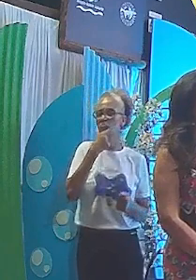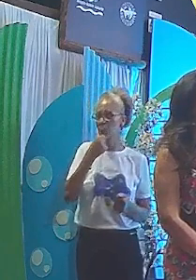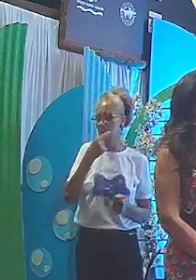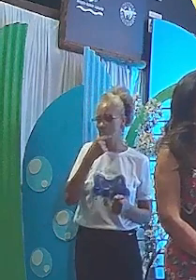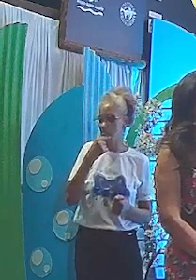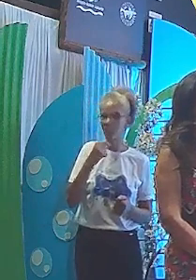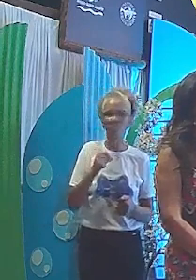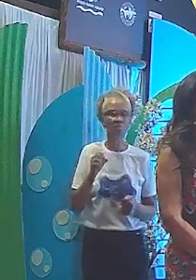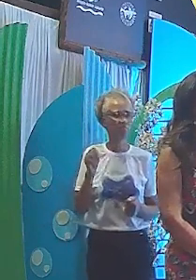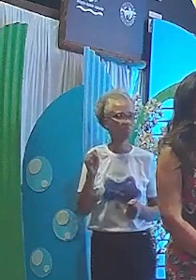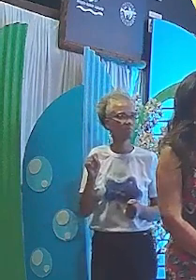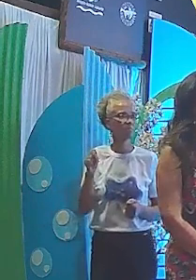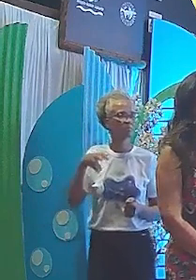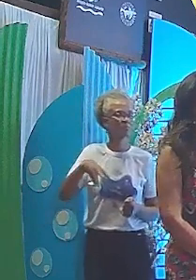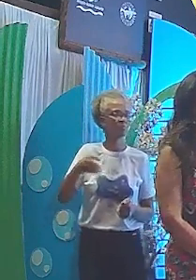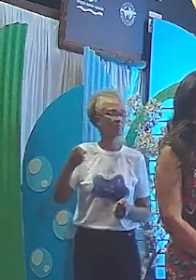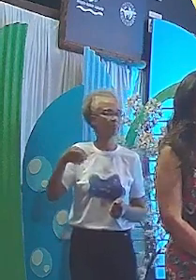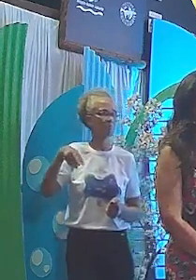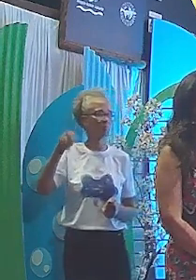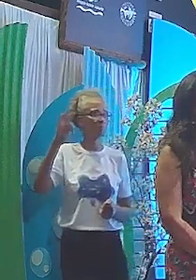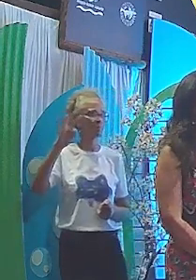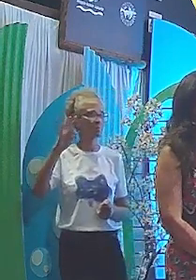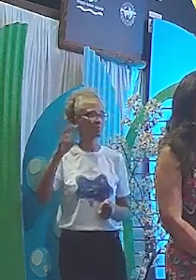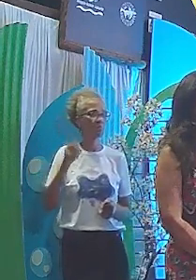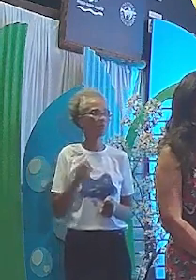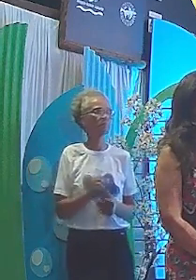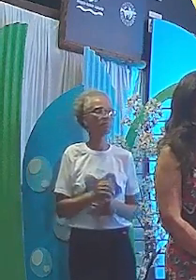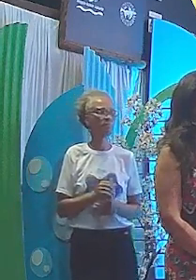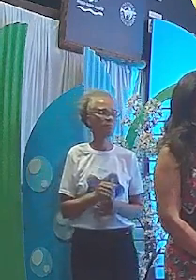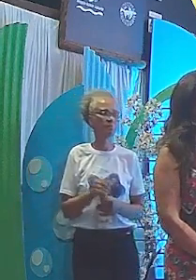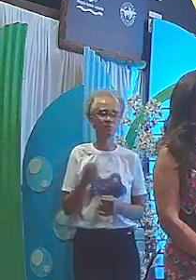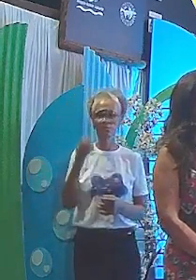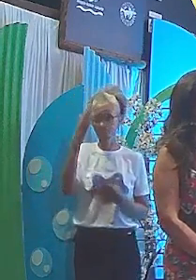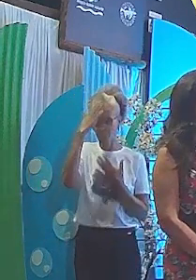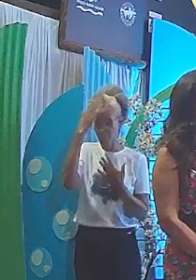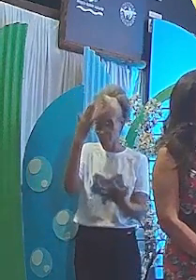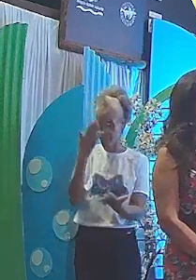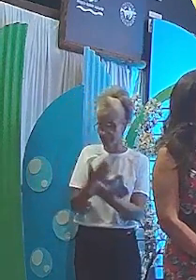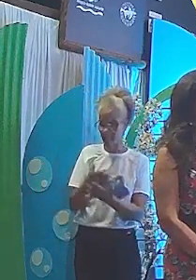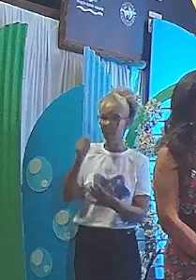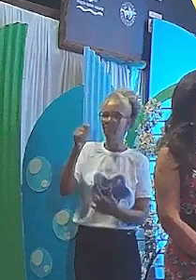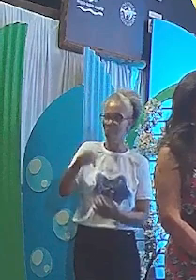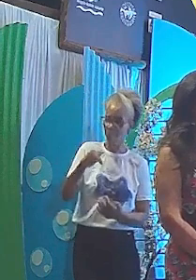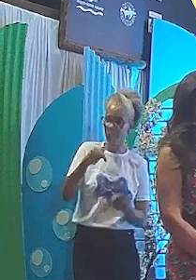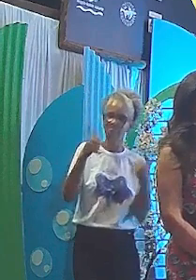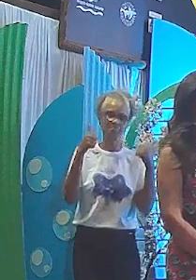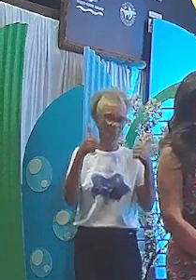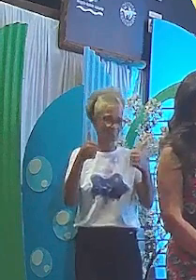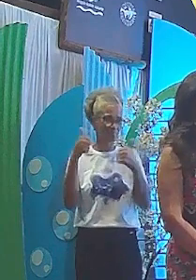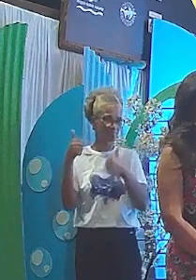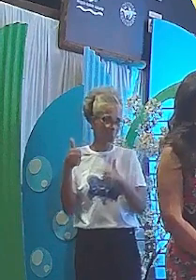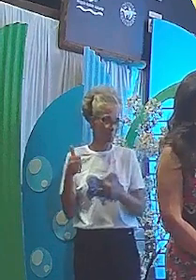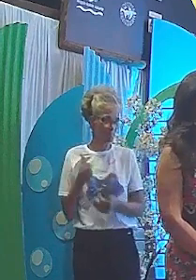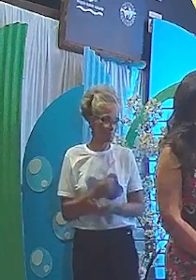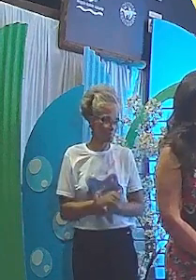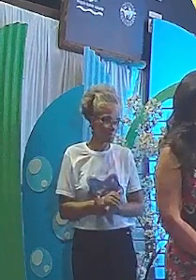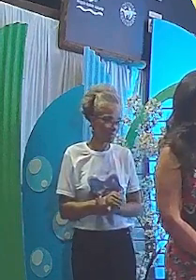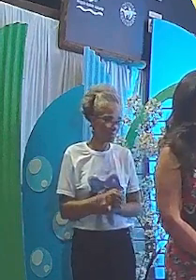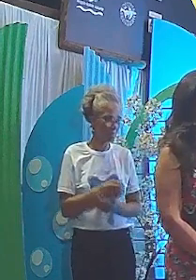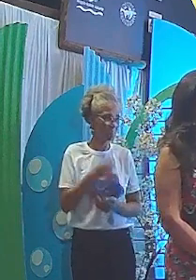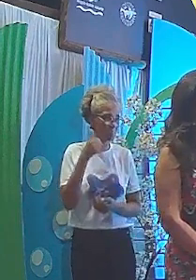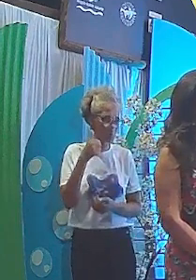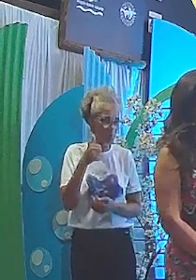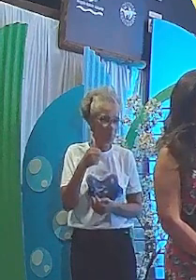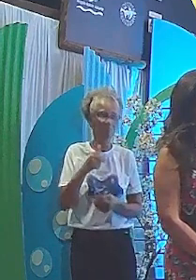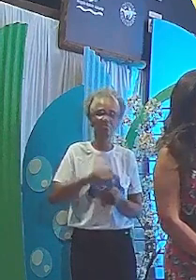de Cultura, Bruno Monteiro, quanto nosso governador Jerônimo, acreditam em eventos como esse. Eventos que propiciam a